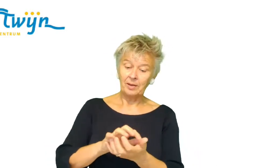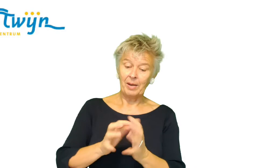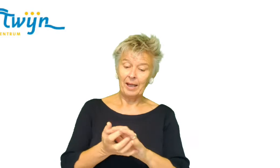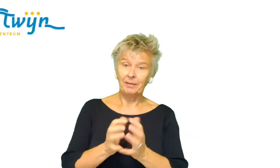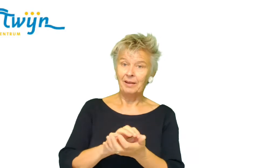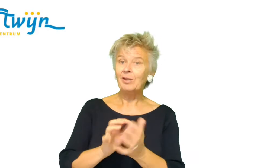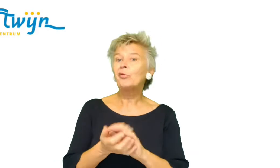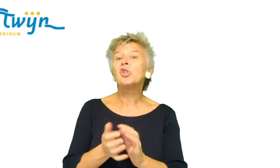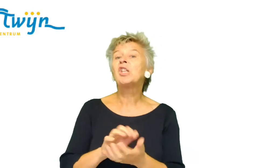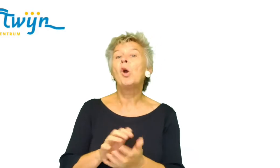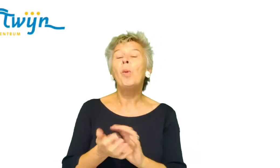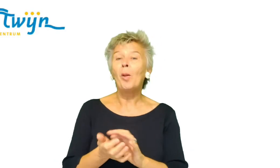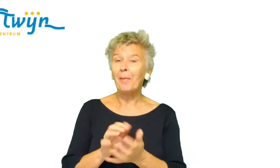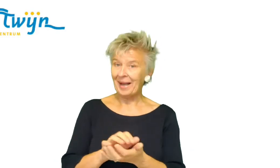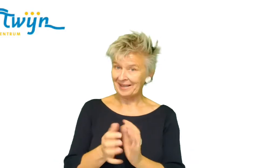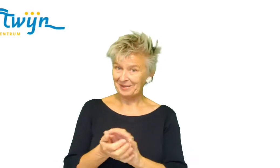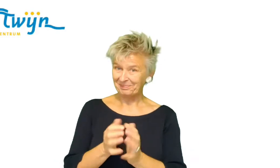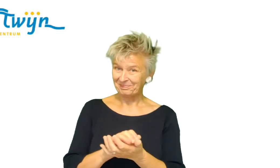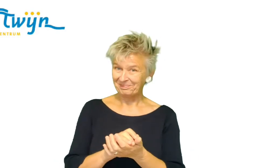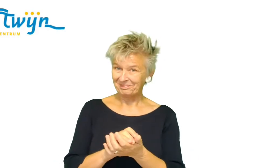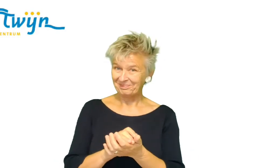gebaar, net of je een sneeuwbal maakt.